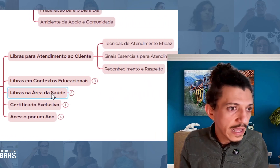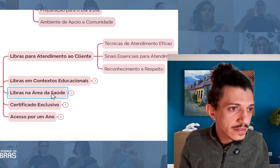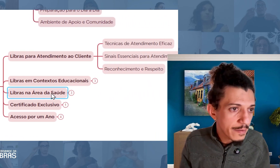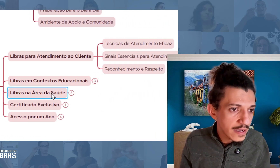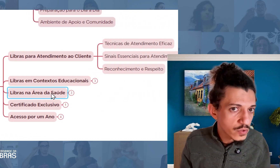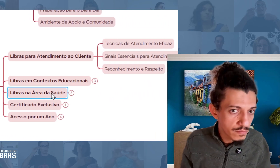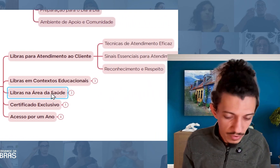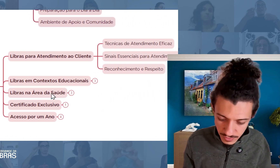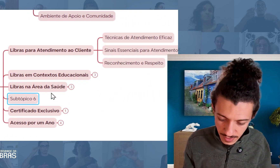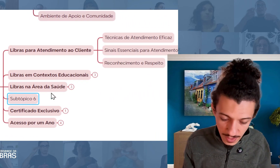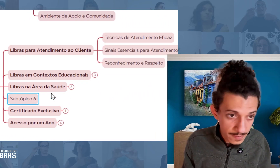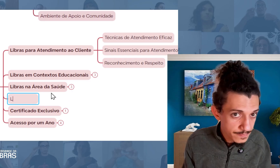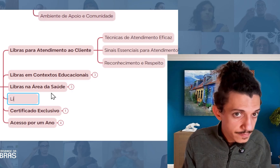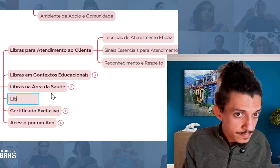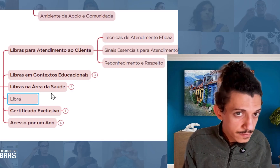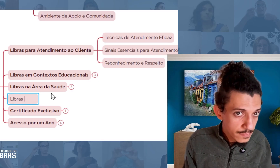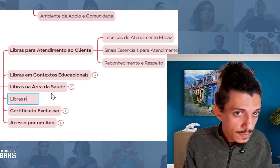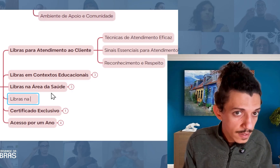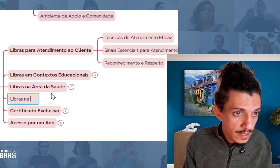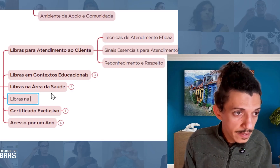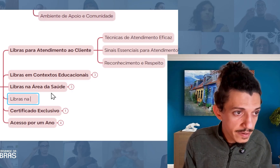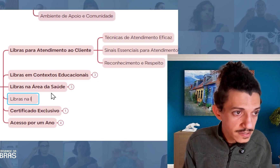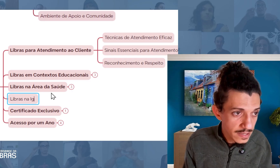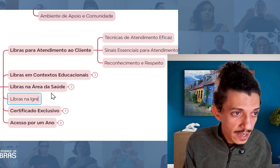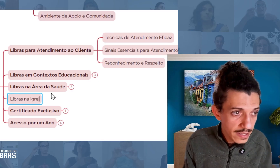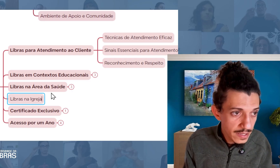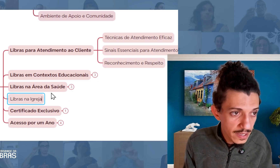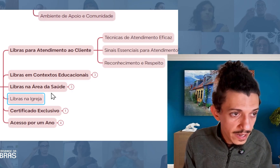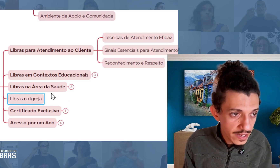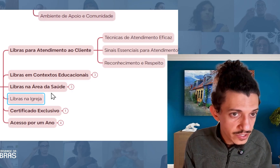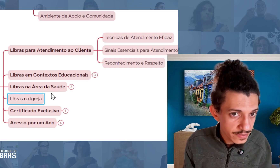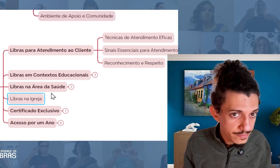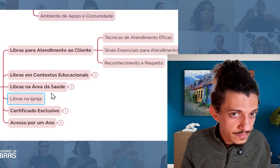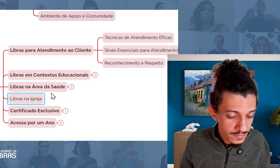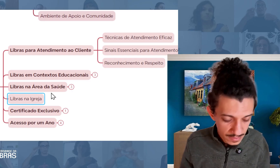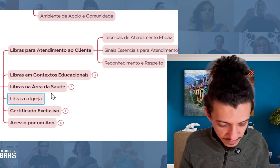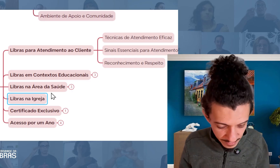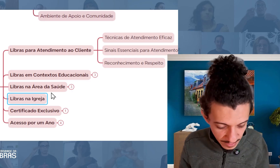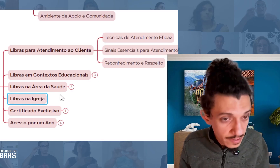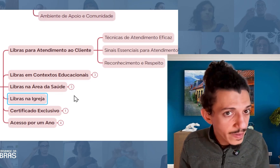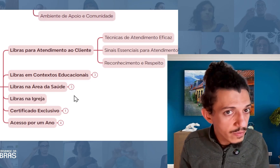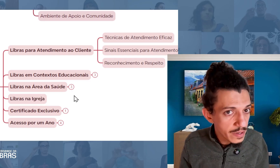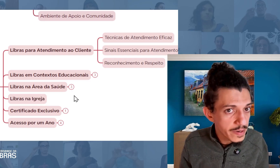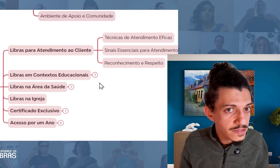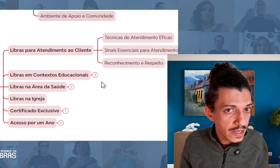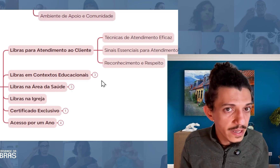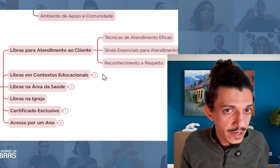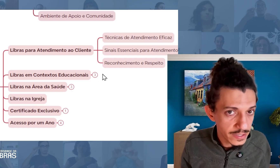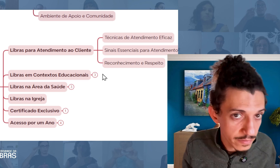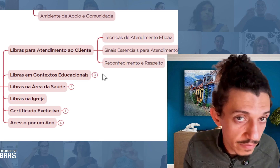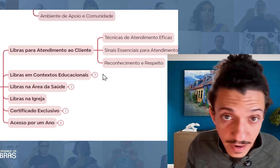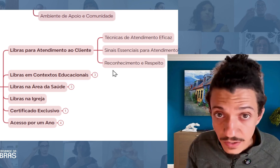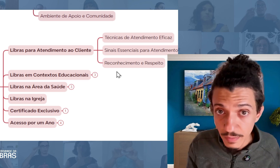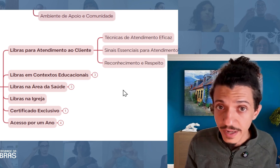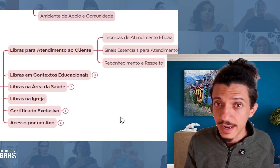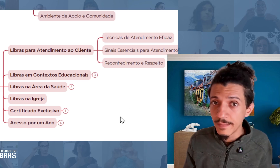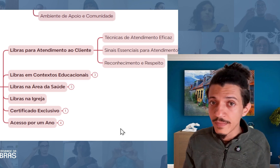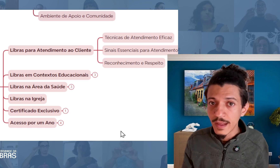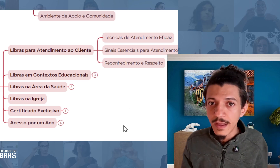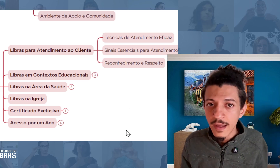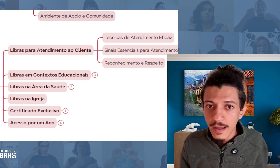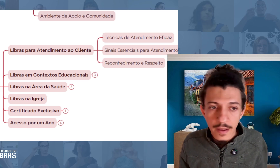tem até mais um bônus aqui, Libras na igreja. Você vai ter também o Libras na igreja. Vou falar sobre